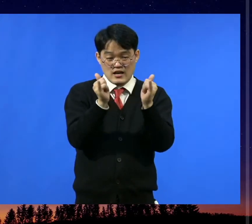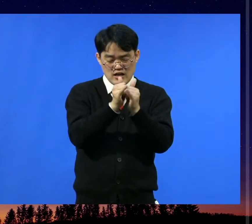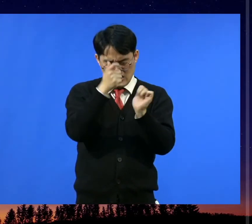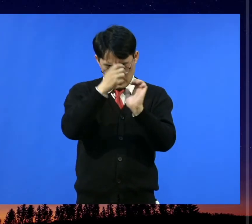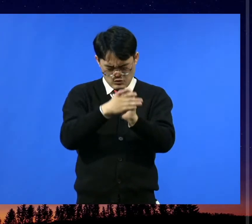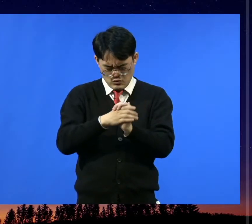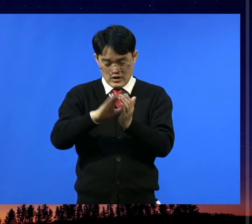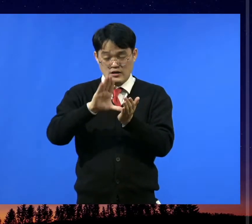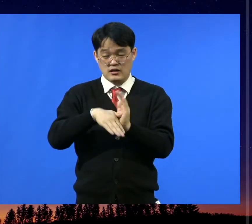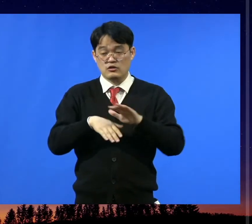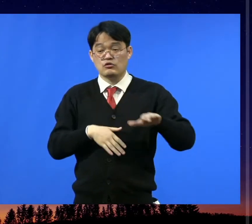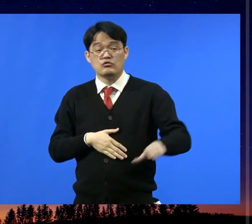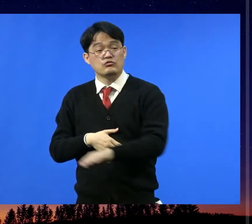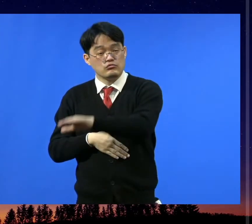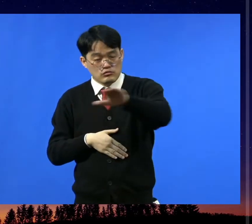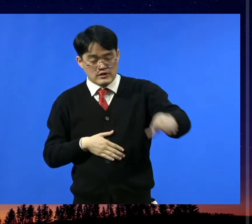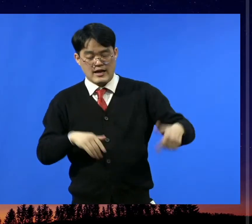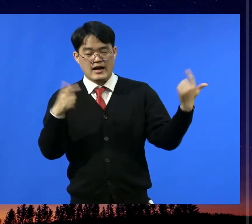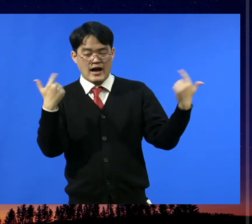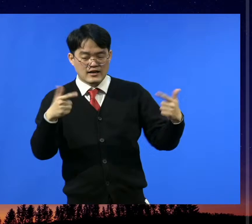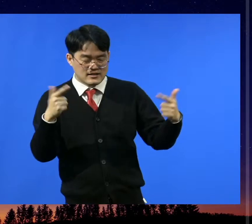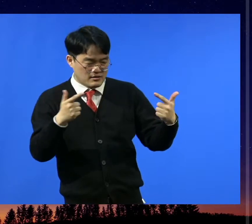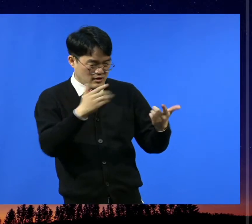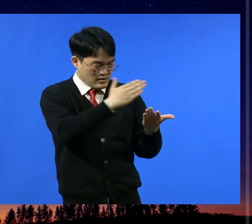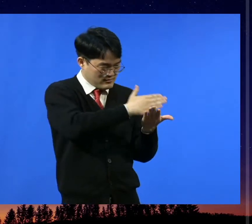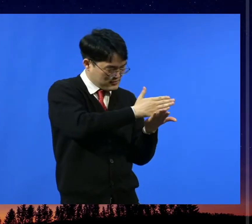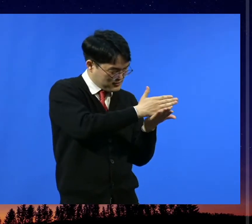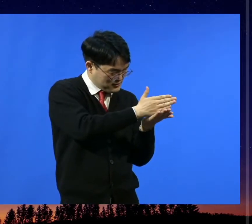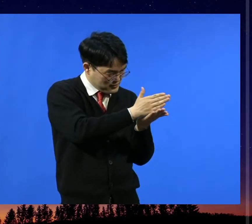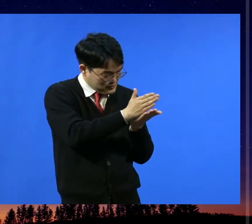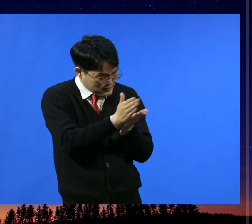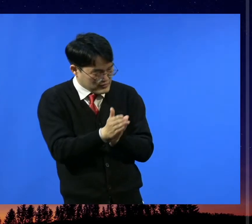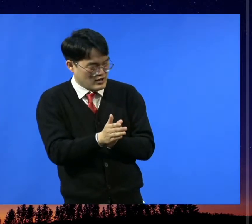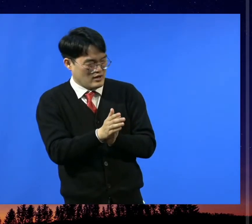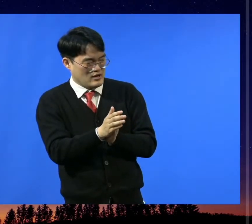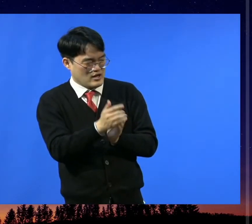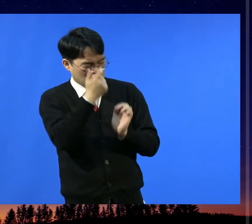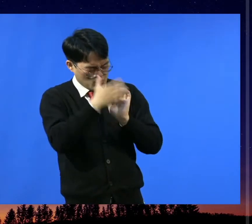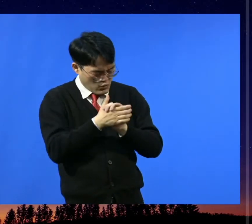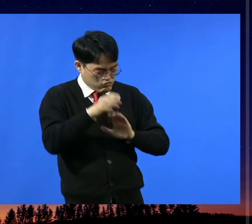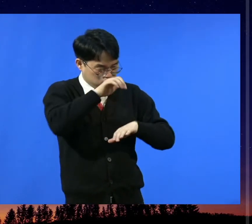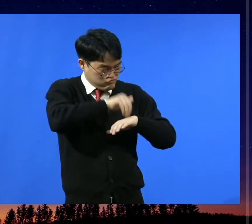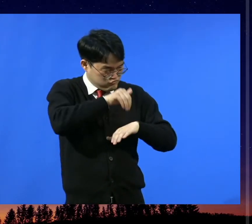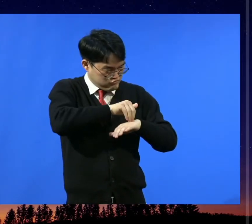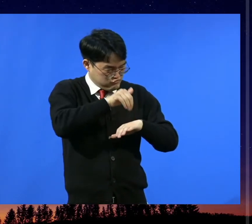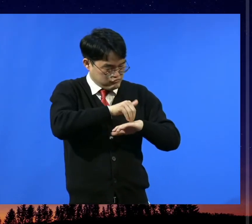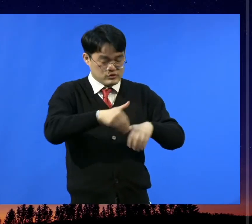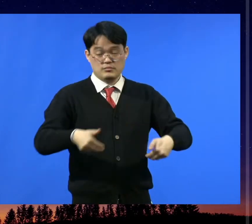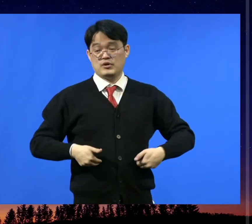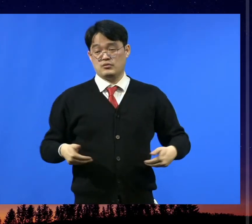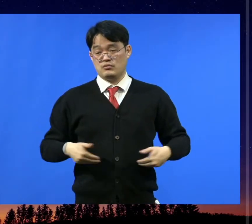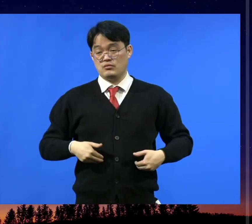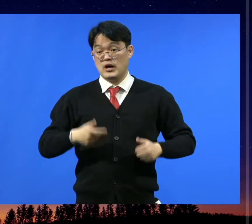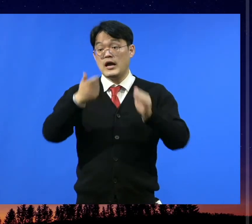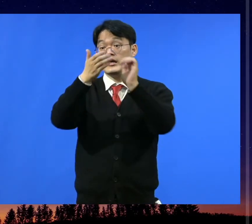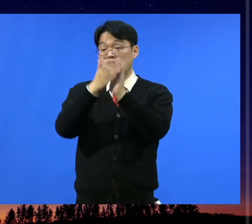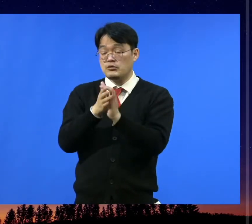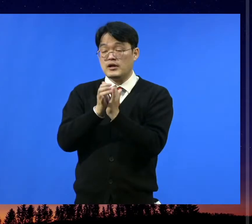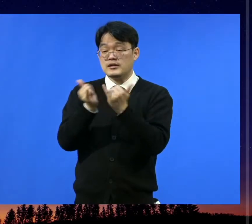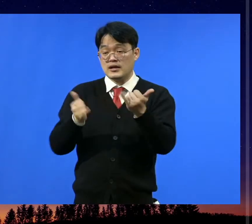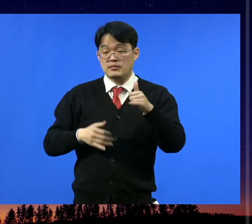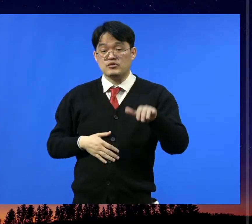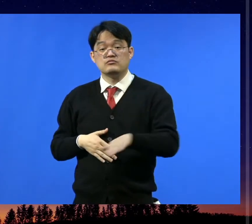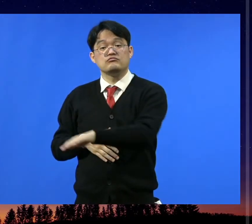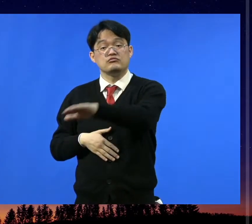돼요. 여러분, 기도하는 사람들은 주변을 살필 줄 압니다. 오늘 우리 주변에 어떤 일이 일어나고 있는지를 잘 알아요.